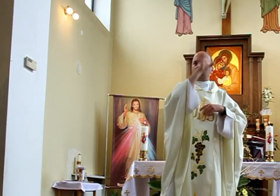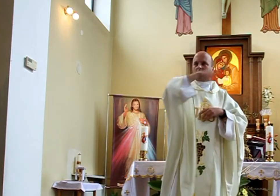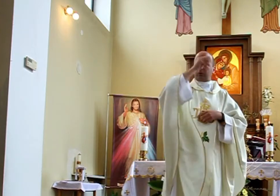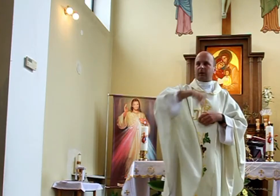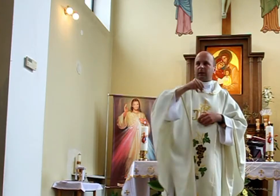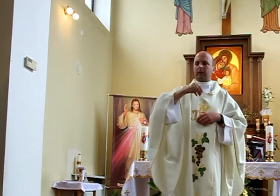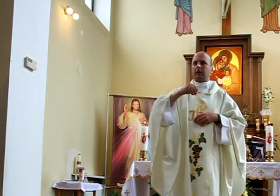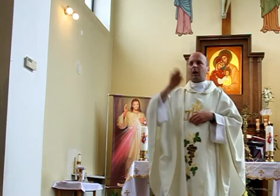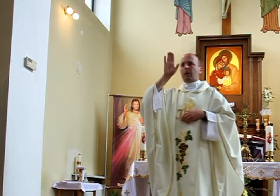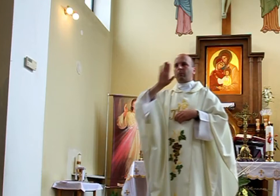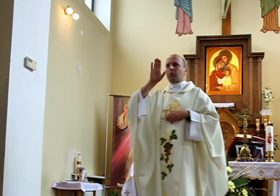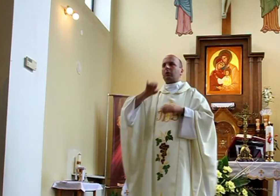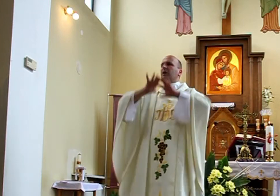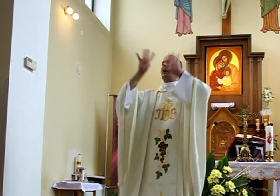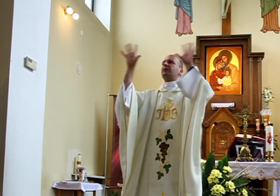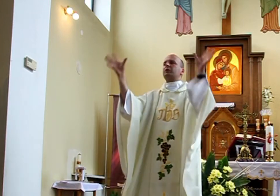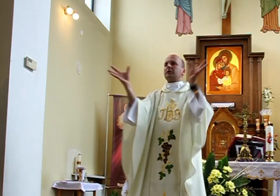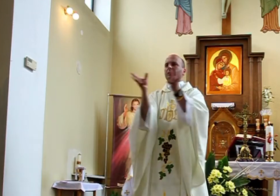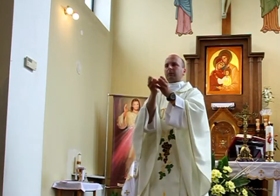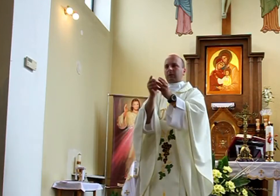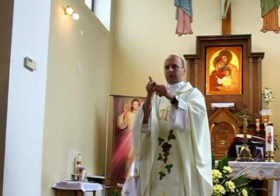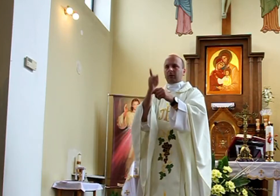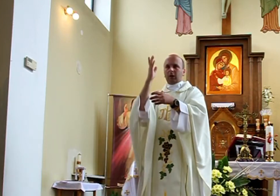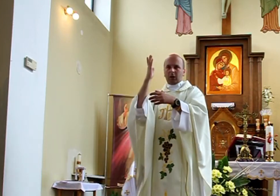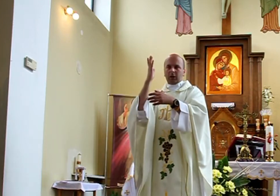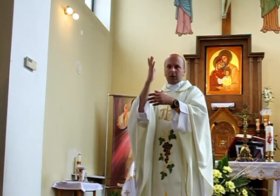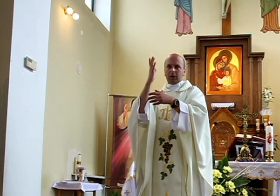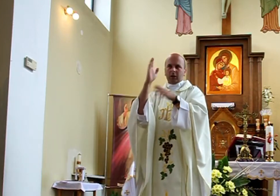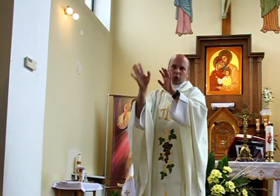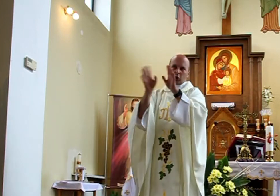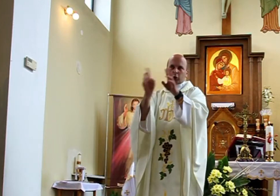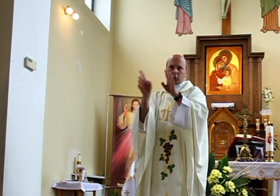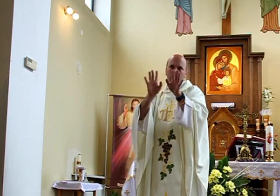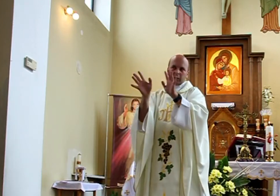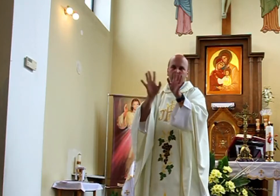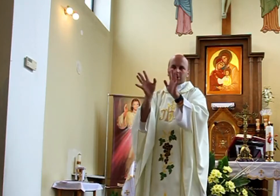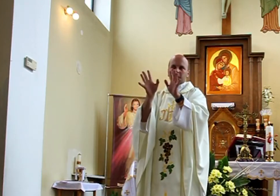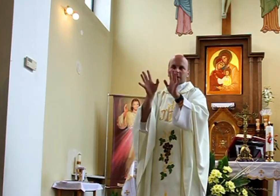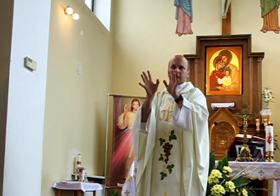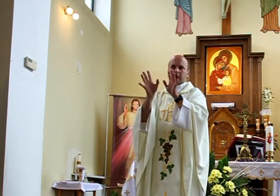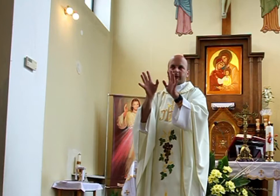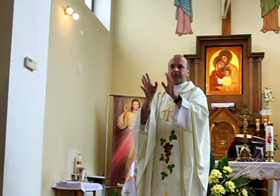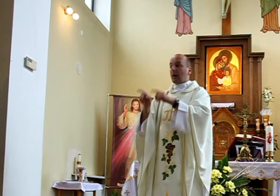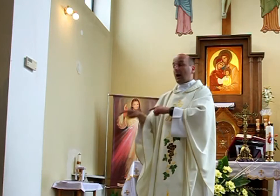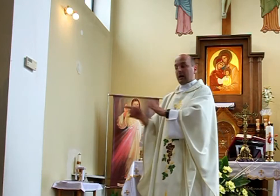Duch Święty. Bóg nad wszystkim tym kontroluje, opiekuje się, a